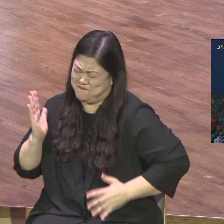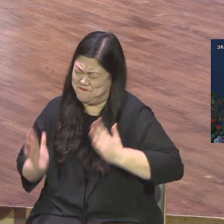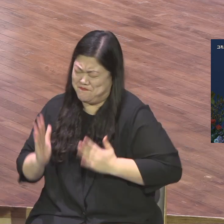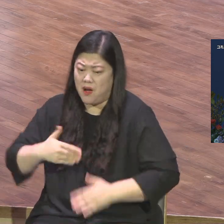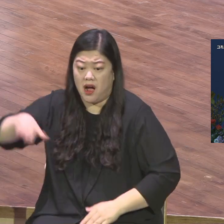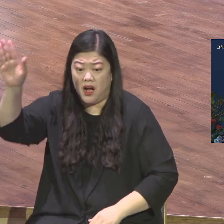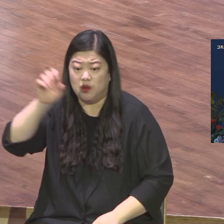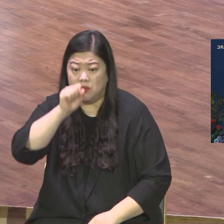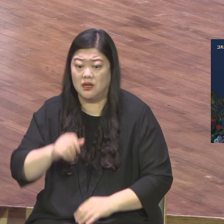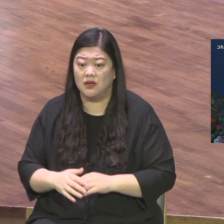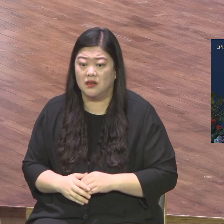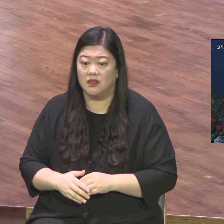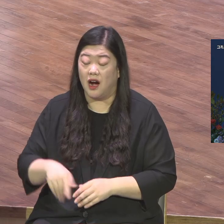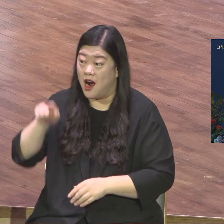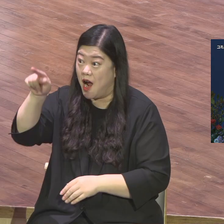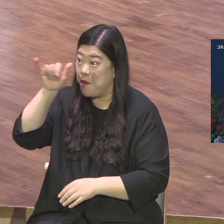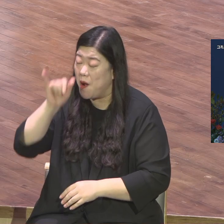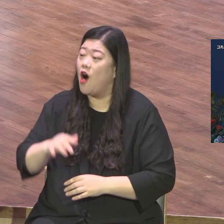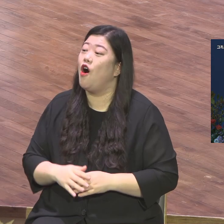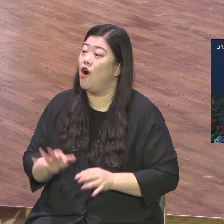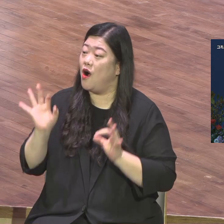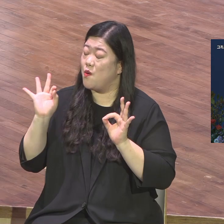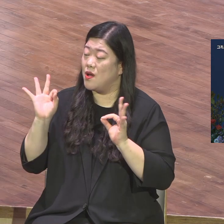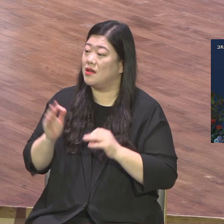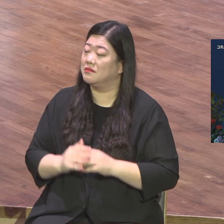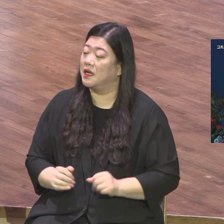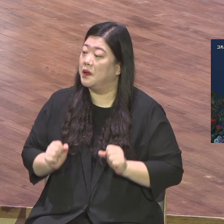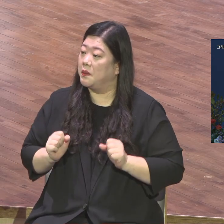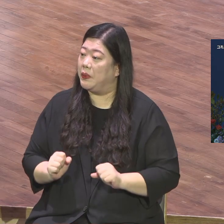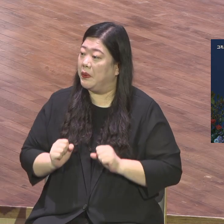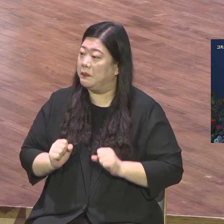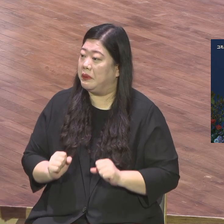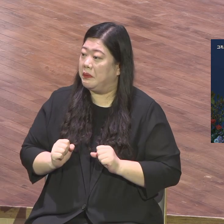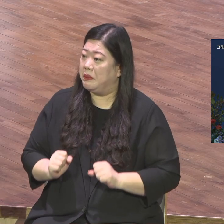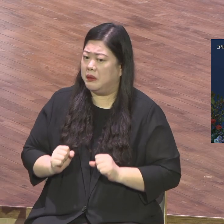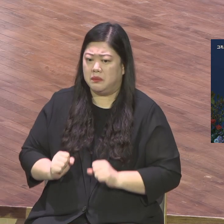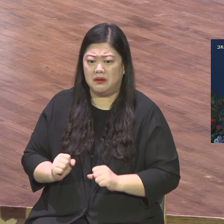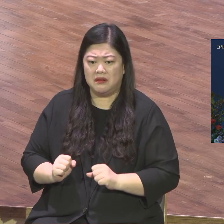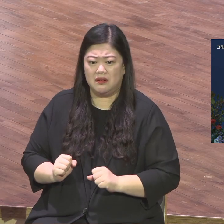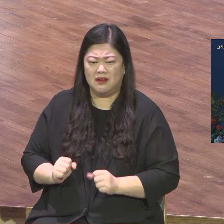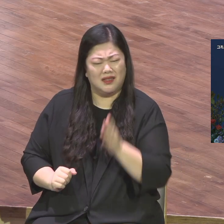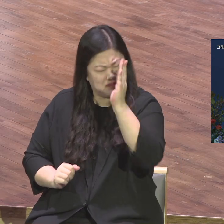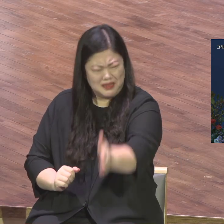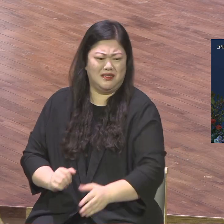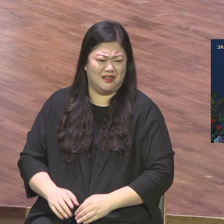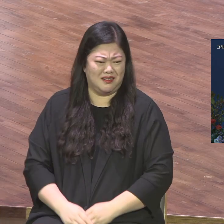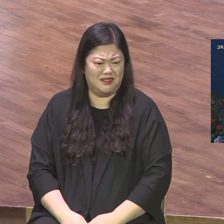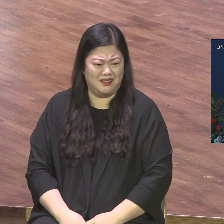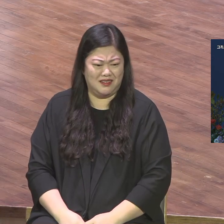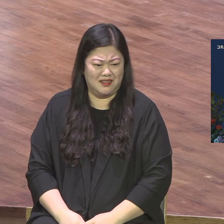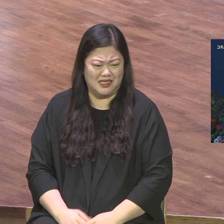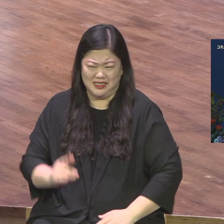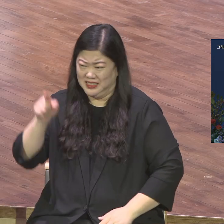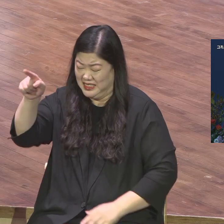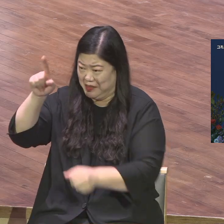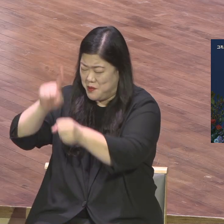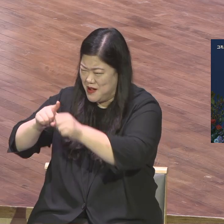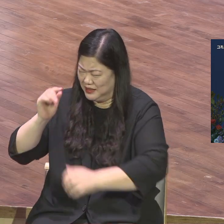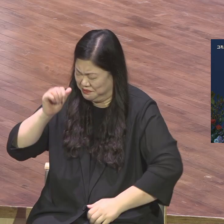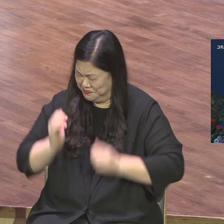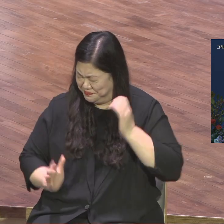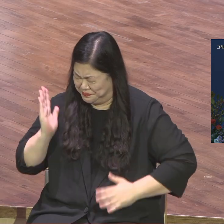아멘. 전력질주. 사도 바울은 오늘 본문을 통해서 자신의 일평생